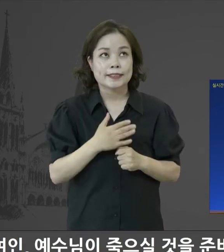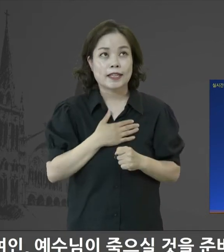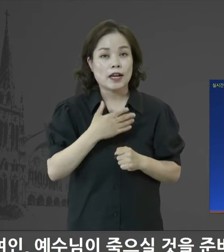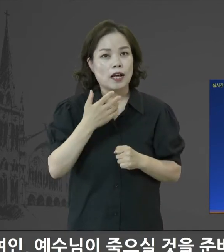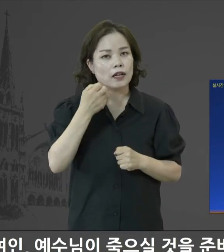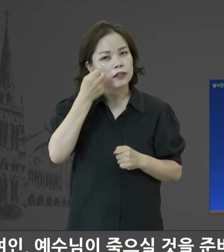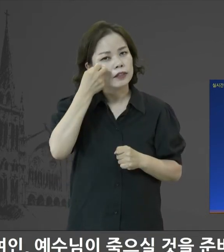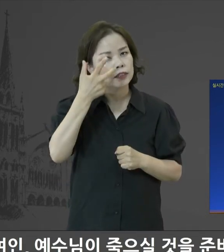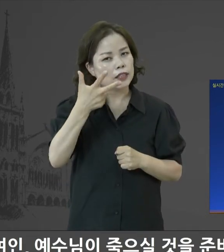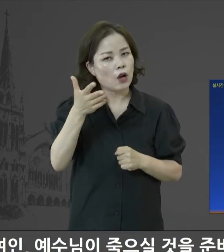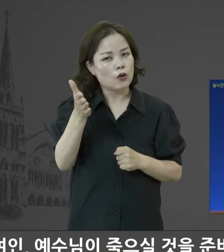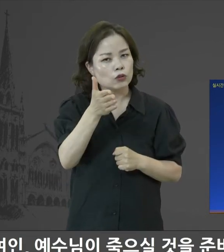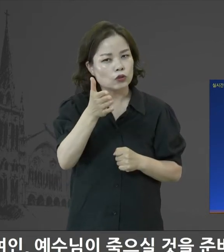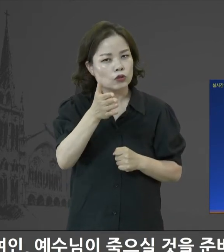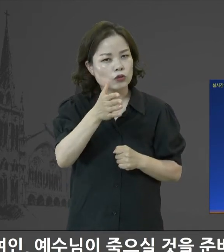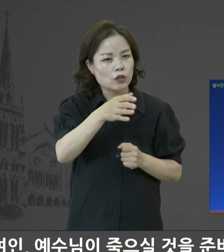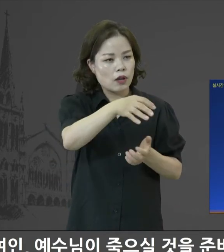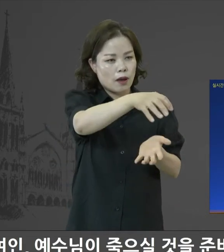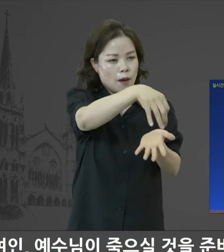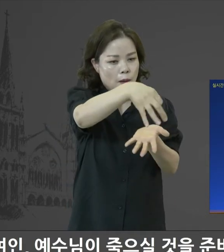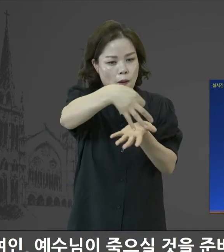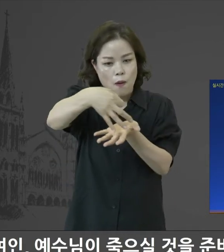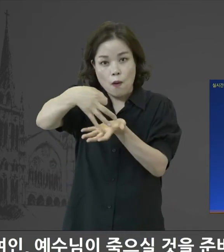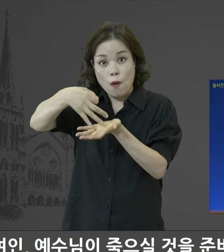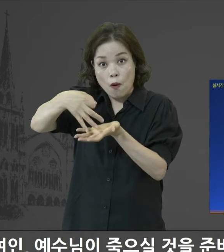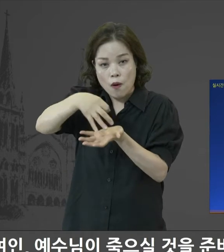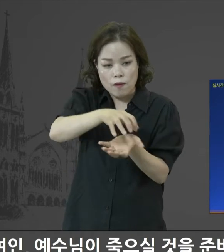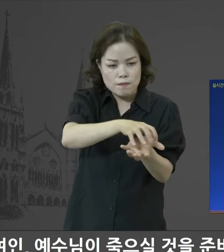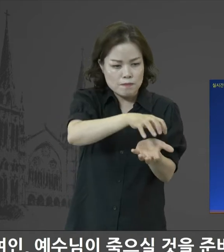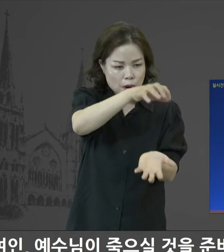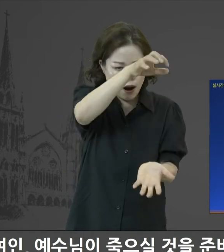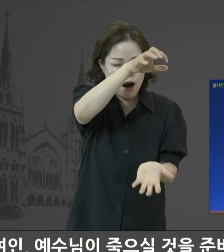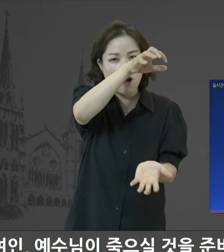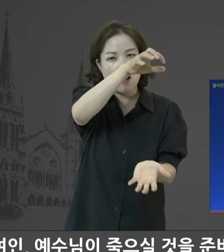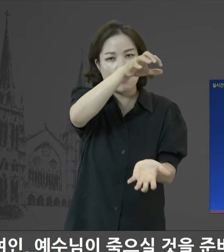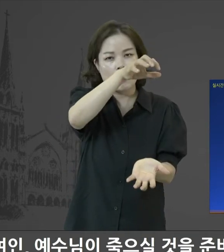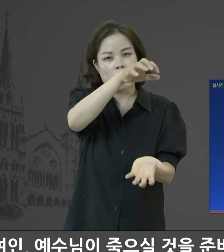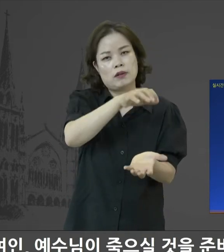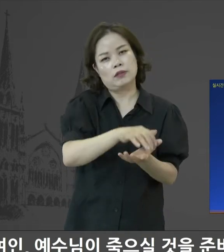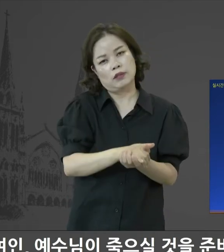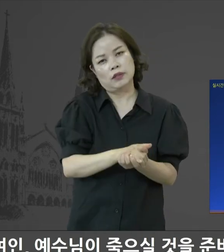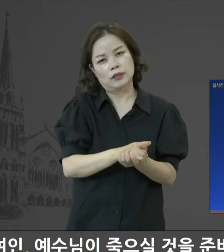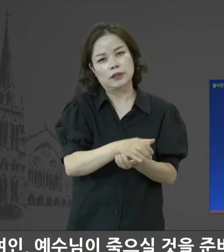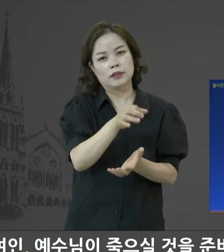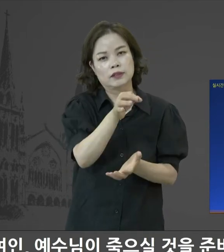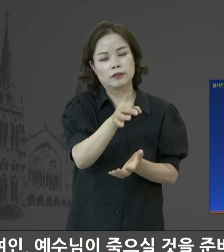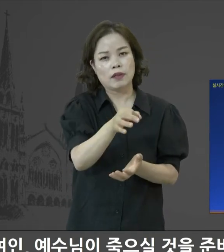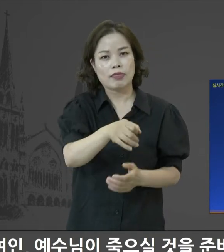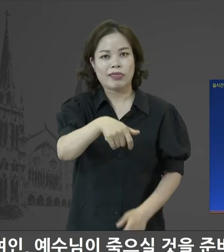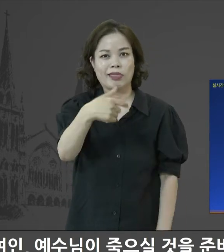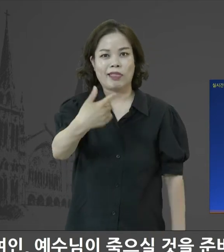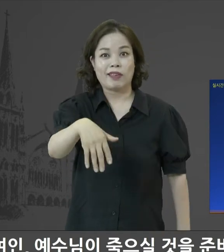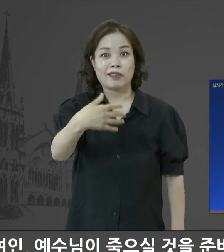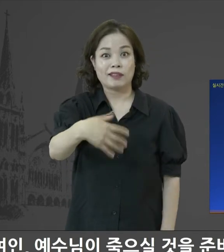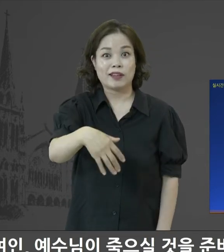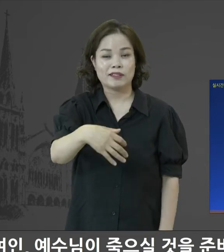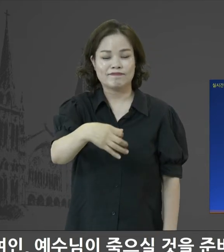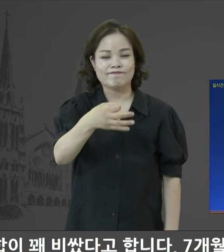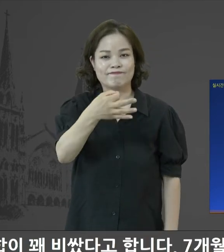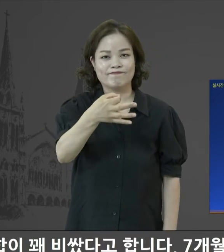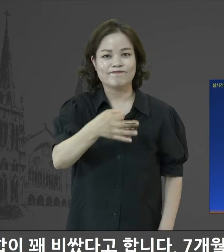7개월 정도 버는 모든 수입, 인컴 그 총액이라 생각해 보면 이게 상당한 액수의